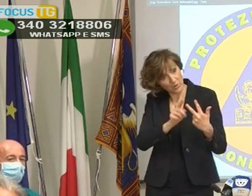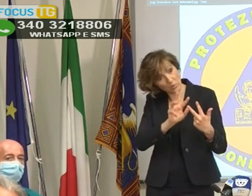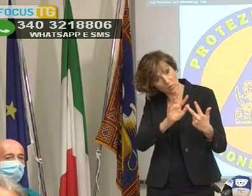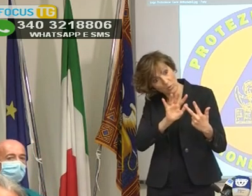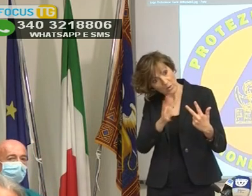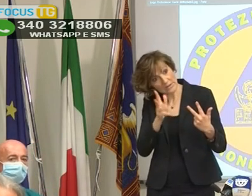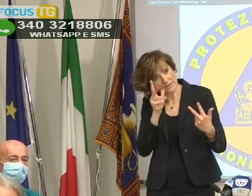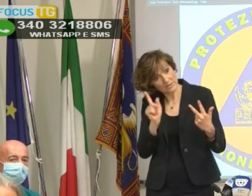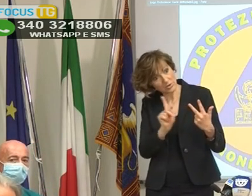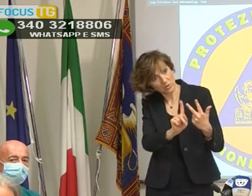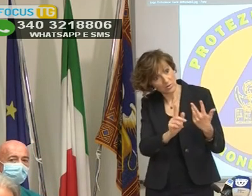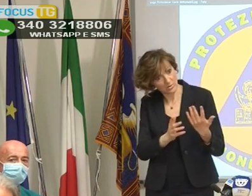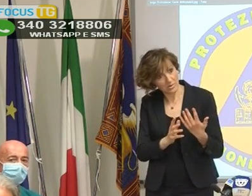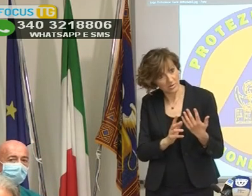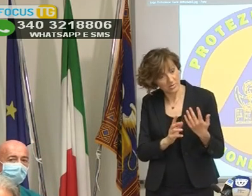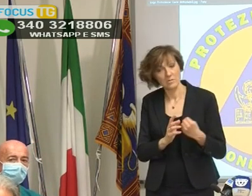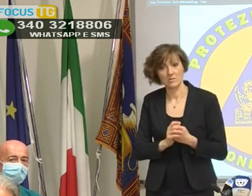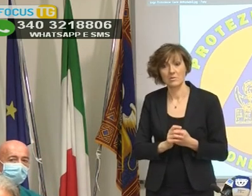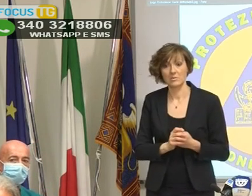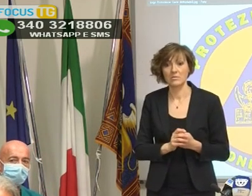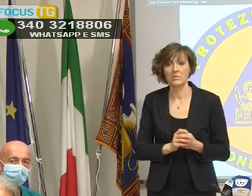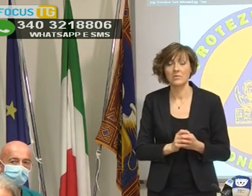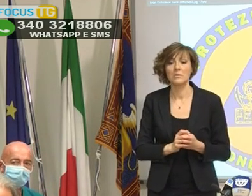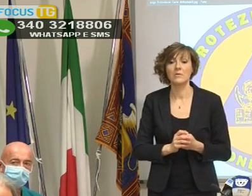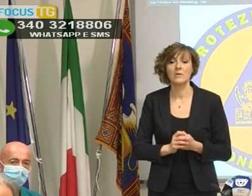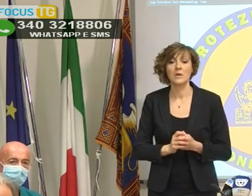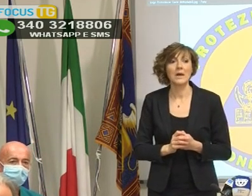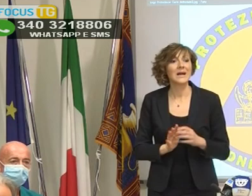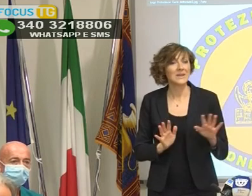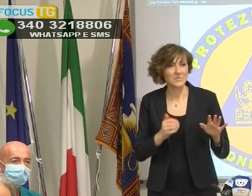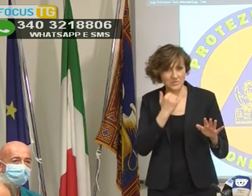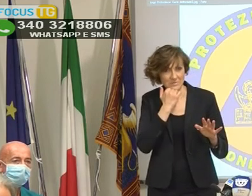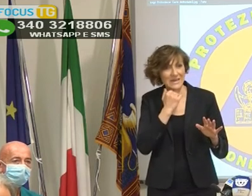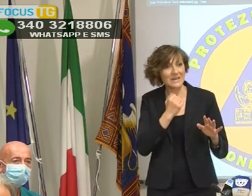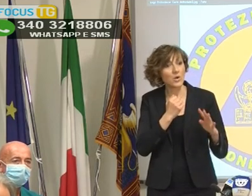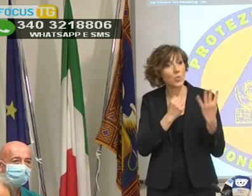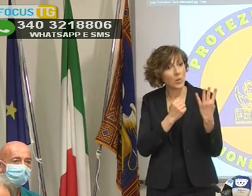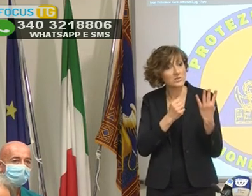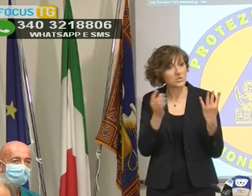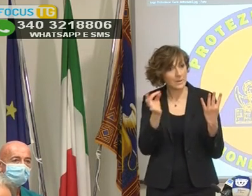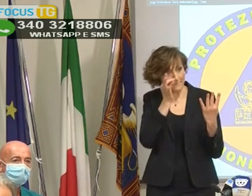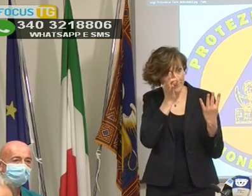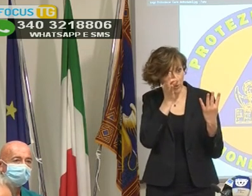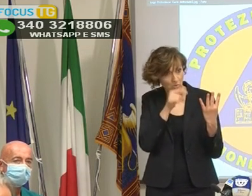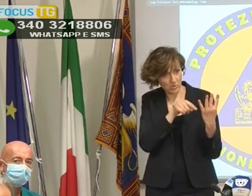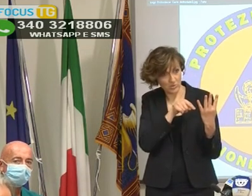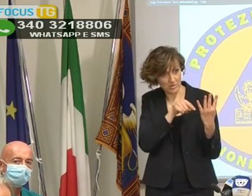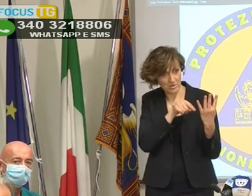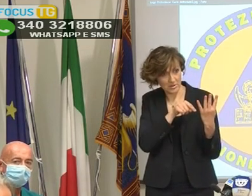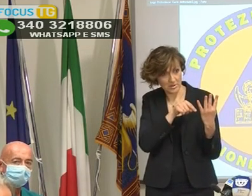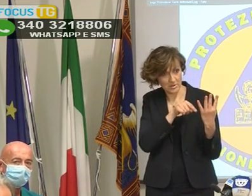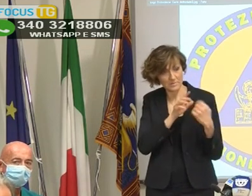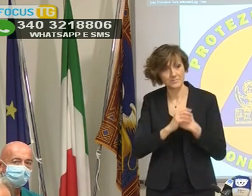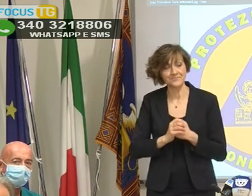Allora facciamo un primo giro di domande. Bone, Pederiva. Erano quattro tamponi. Non è stato il primo